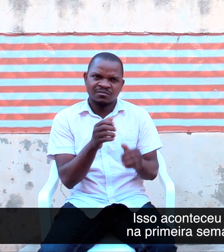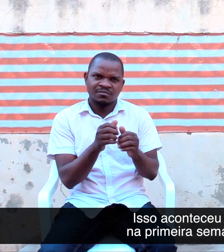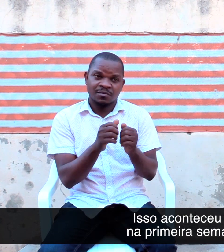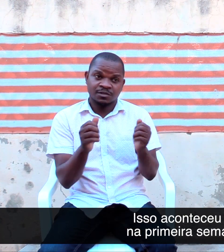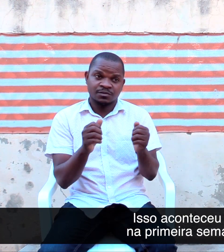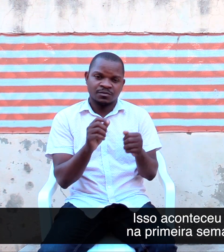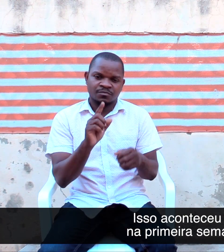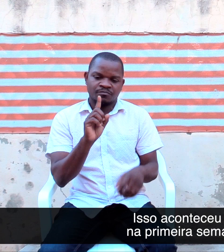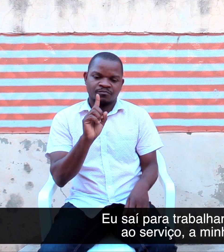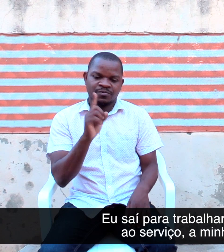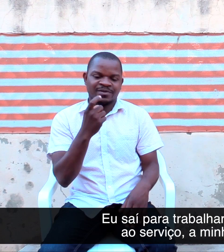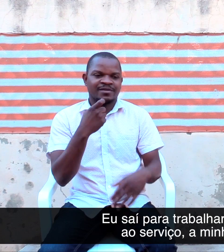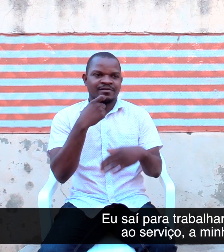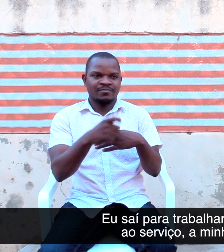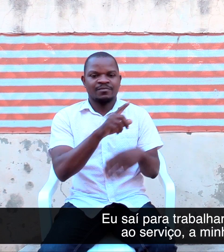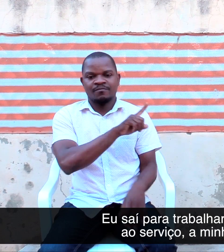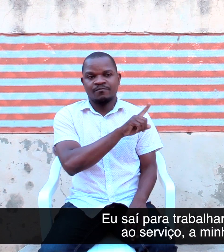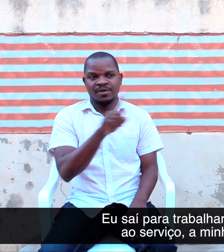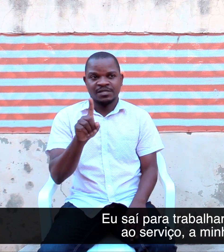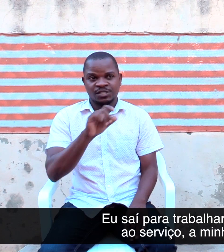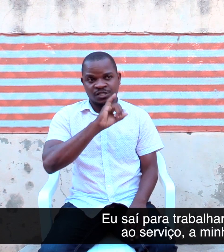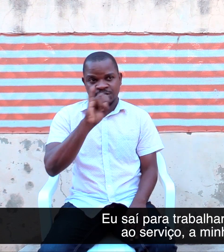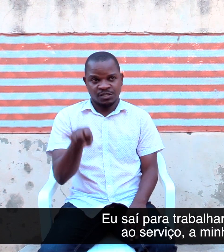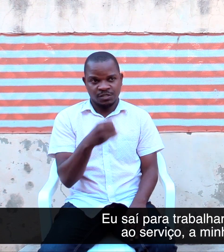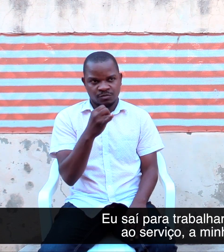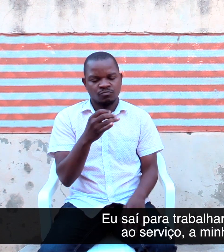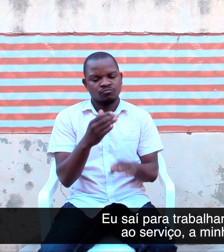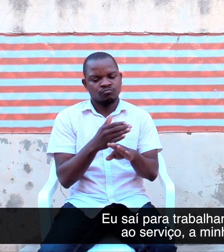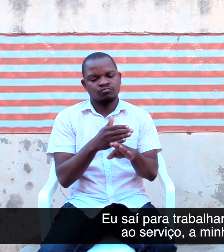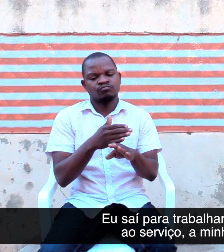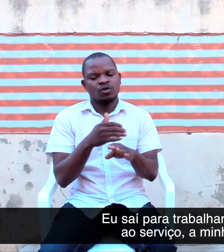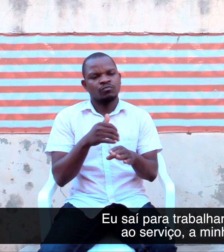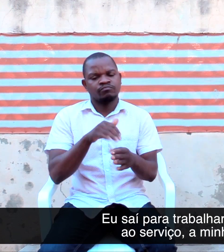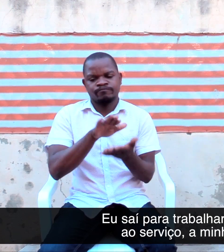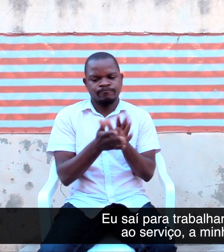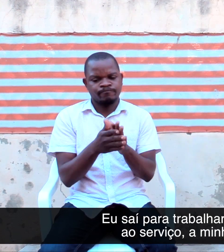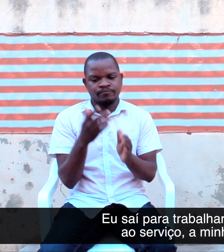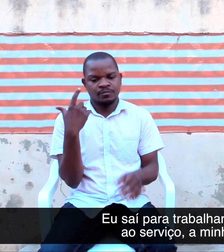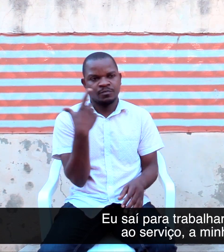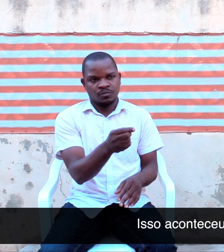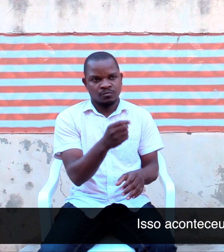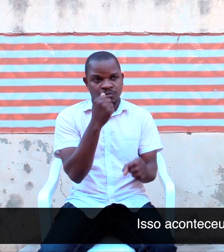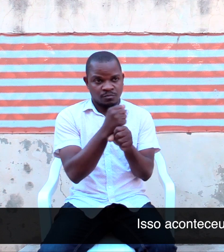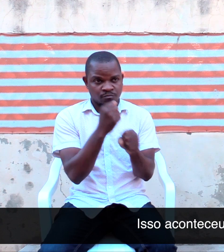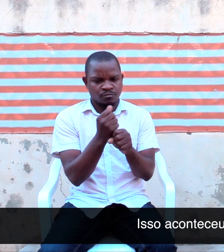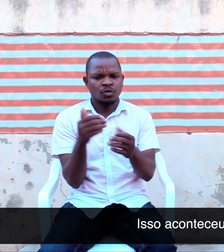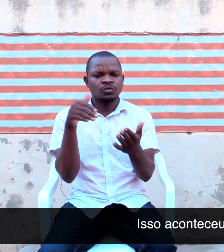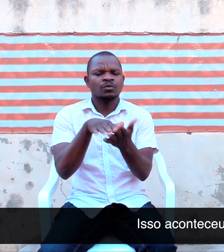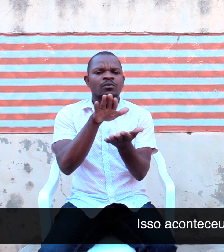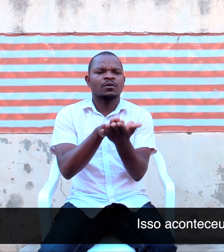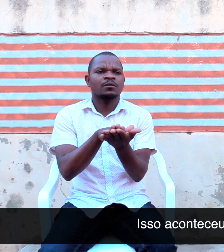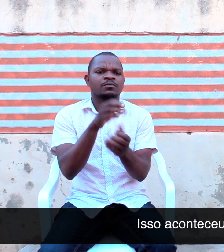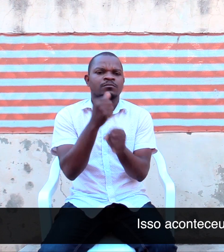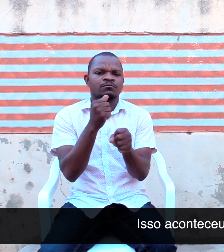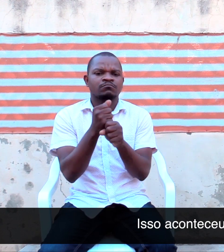primeira semana de janeiro. Eu saí para ir trabalhar. Quando cheguei no serviço, a minha voz não saía. Isso aconteceu no